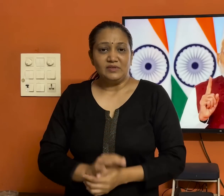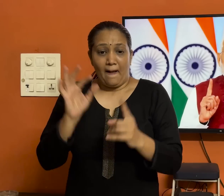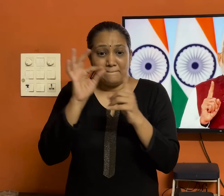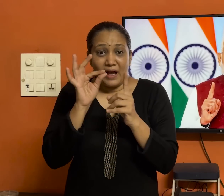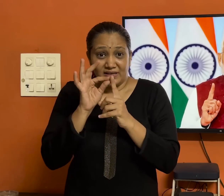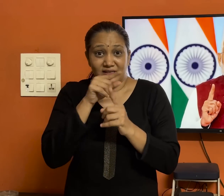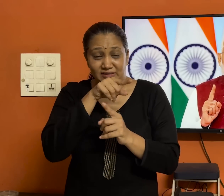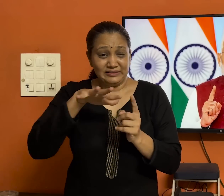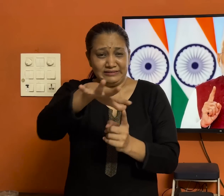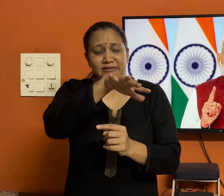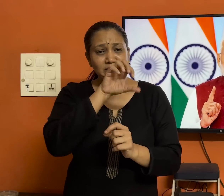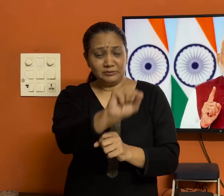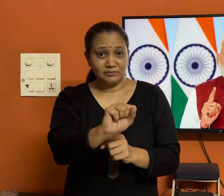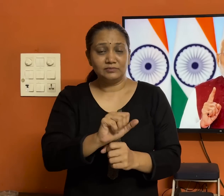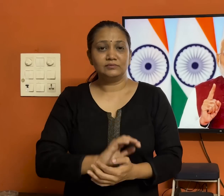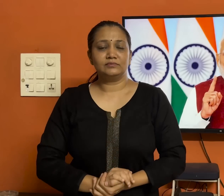पाकिस्तान में